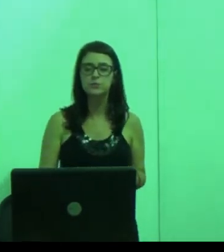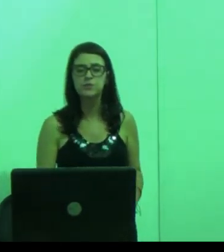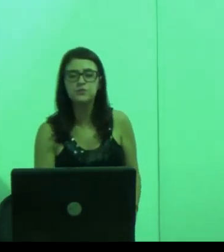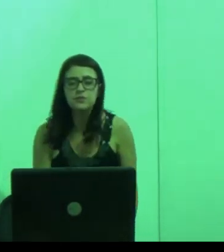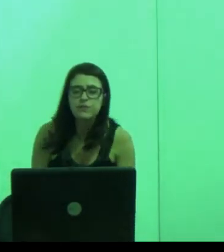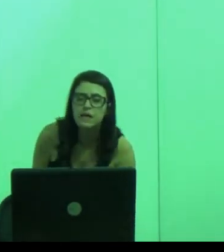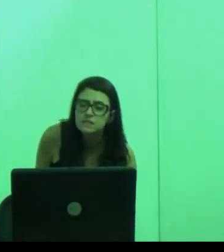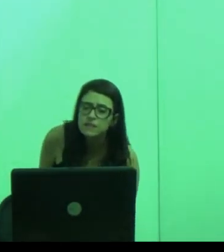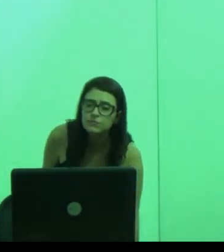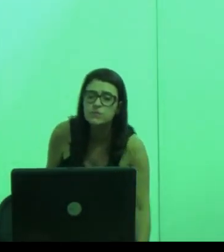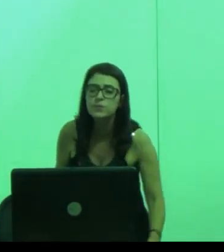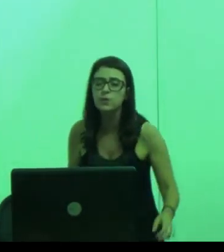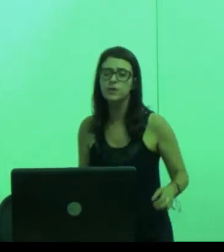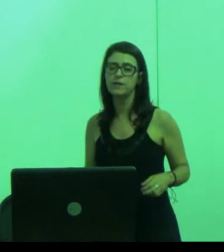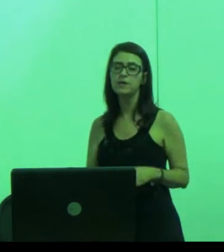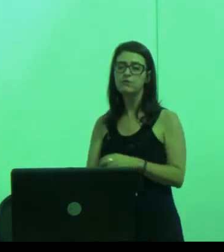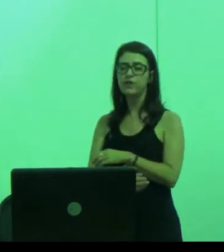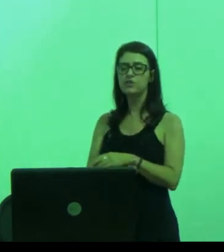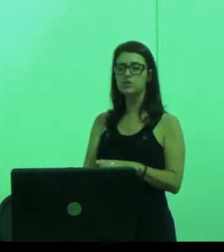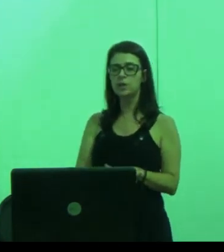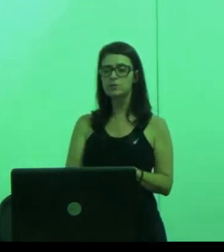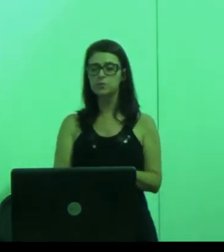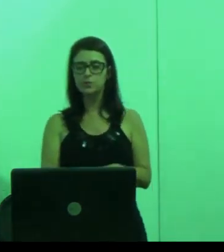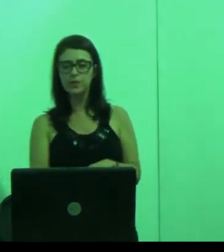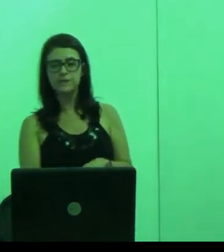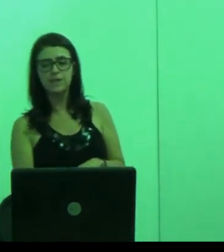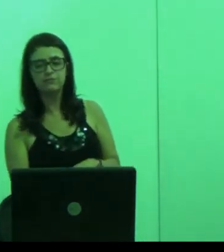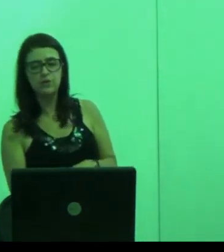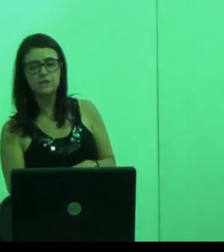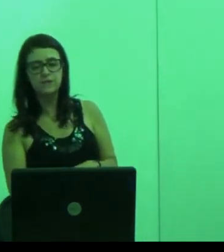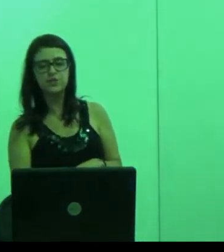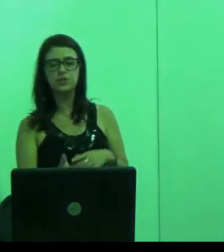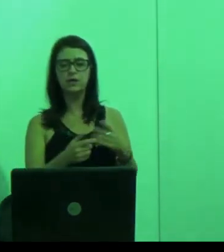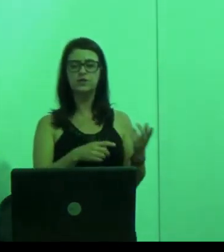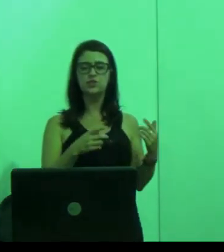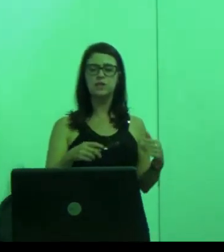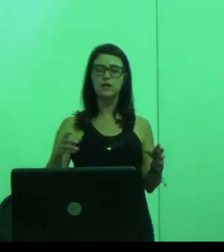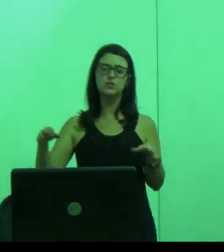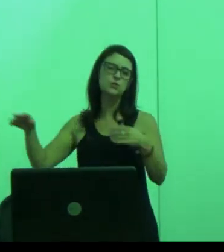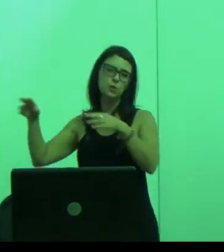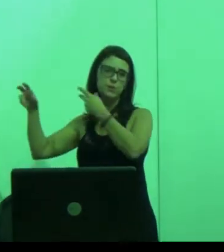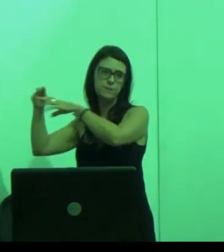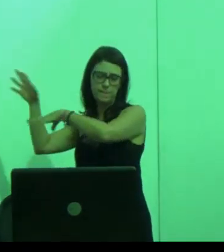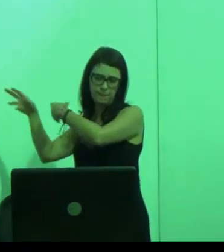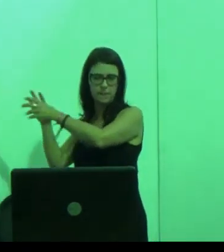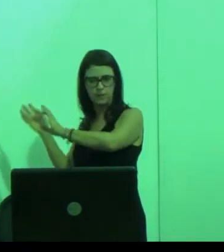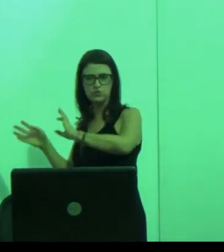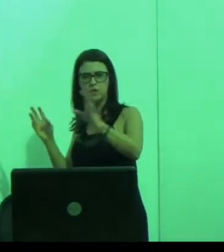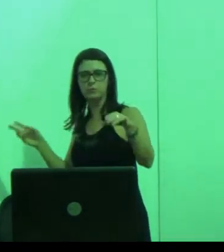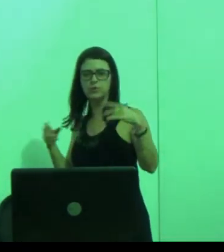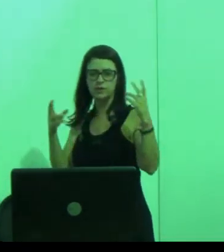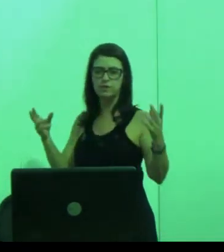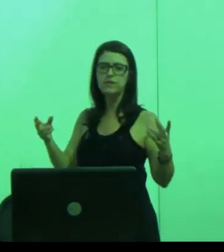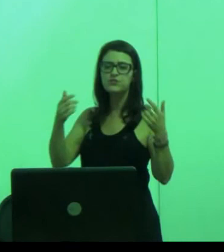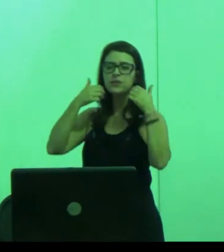início da frase tem a função irônica frente às normas do português e reforça a crítica da arte sobre, e aí eu tirei o que identifica a